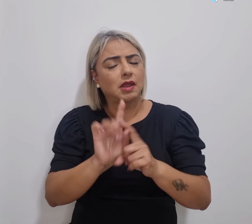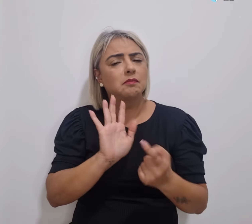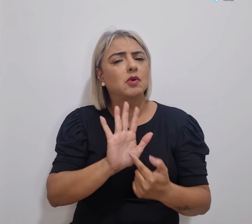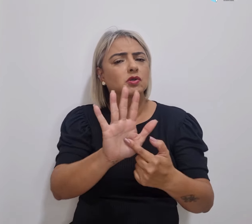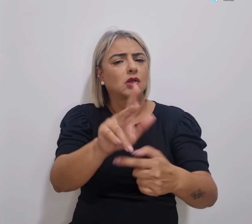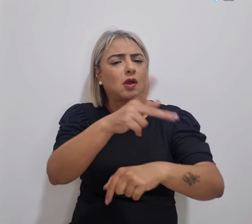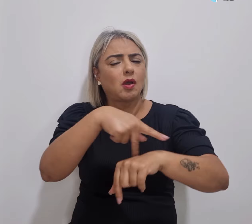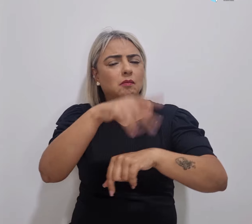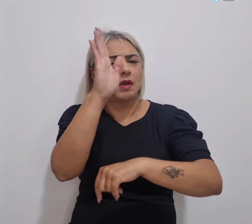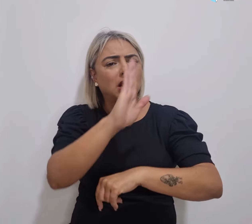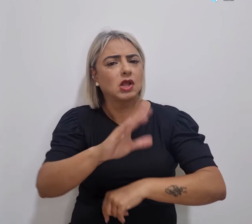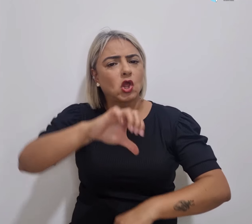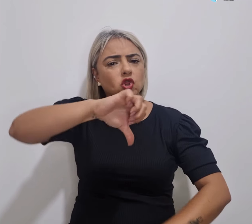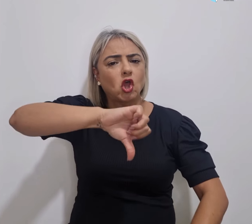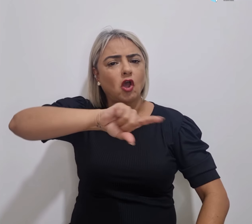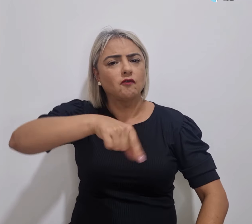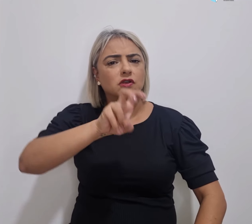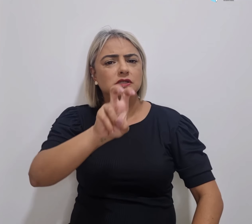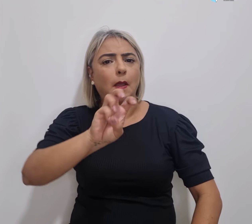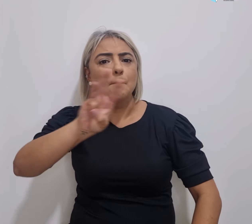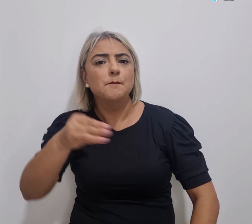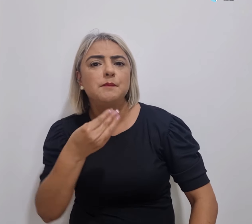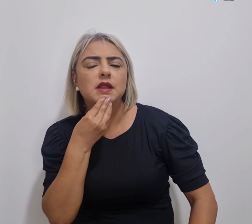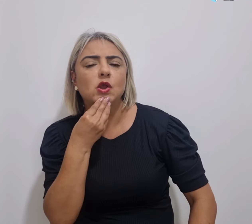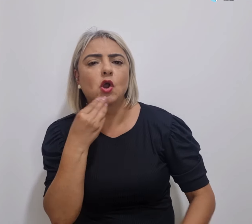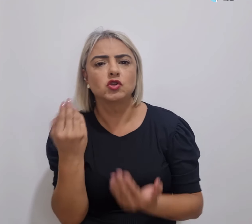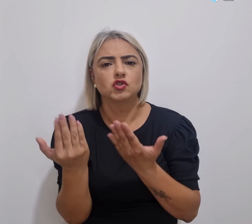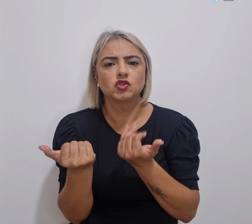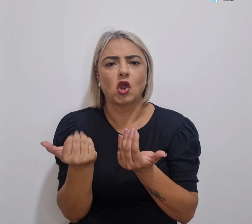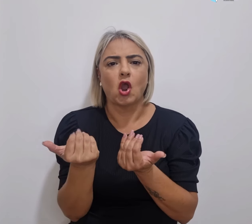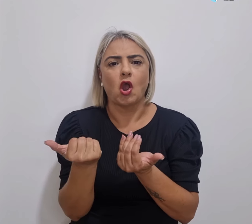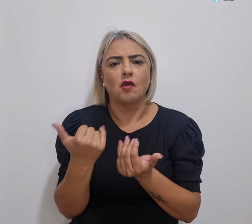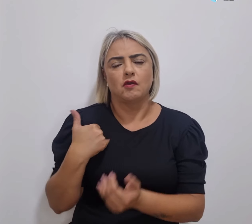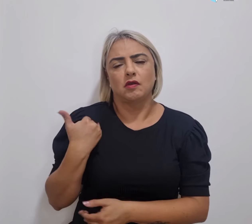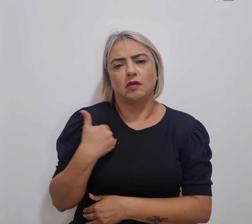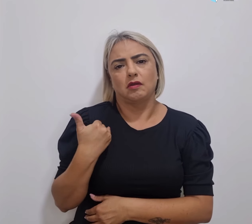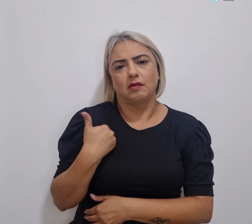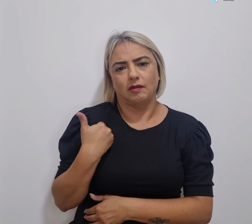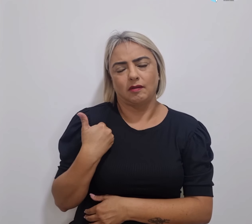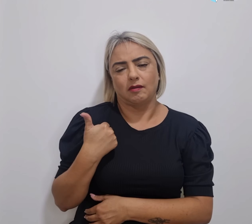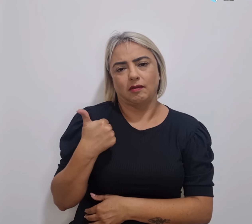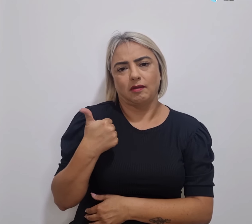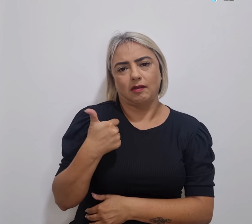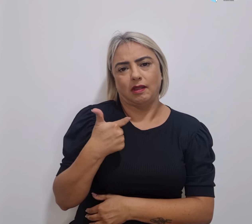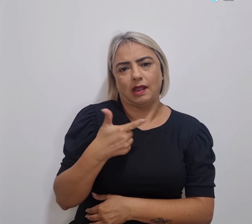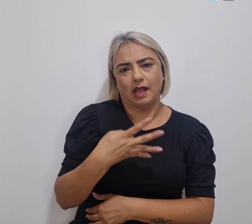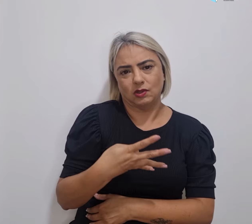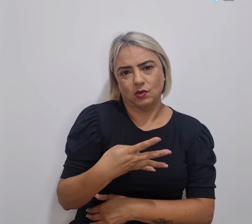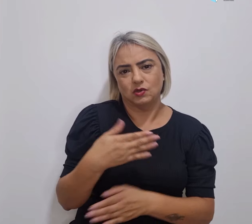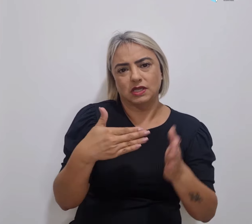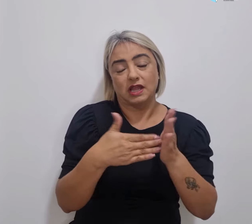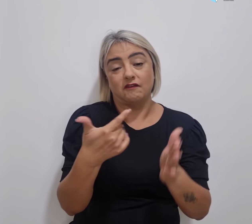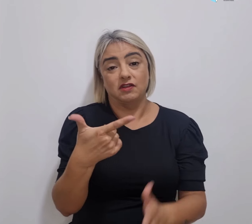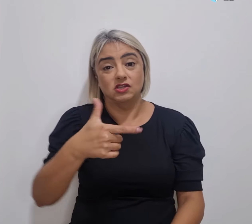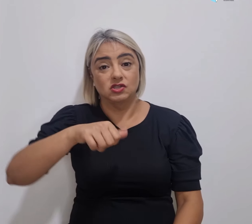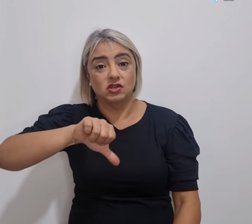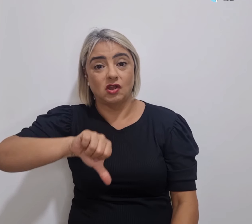9,5 milhões de jovens com idade entre 14 a 29 anos nessa